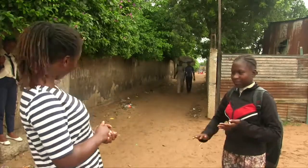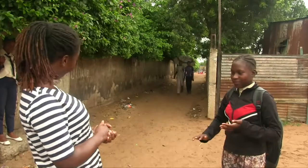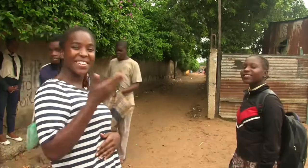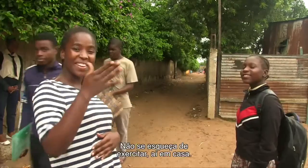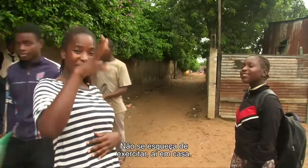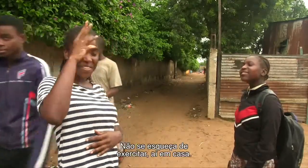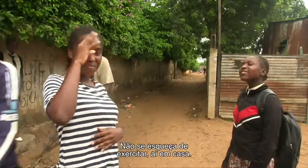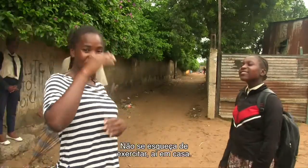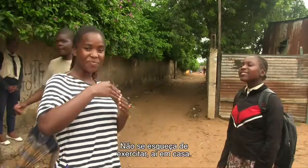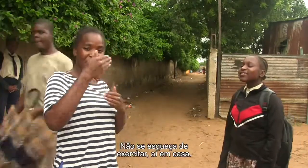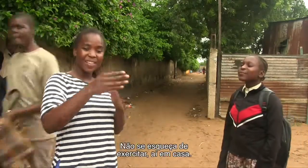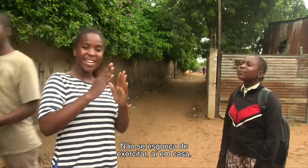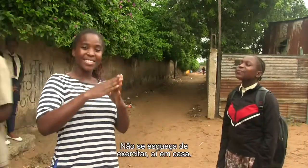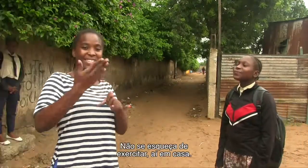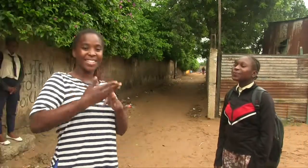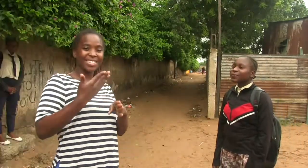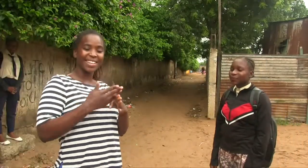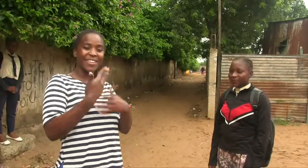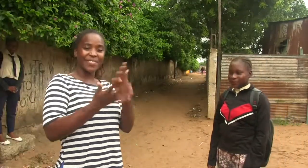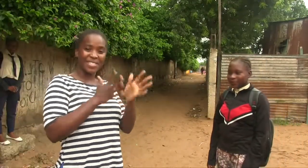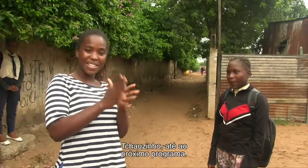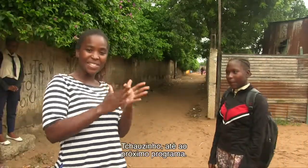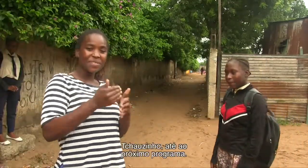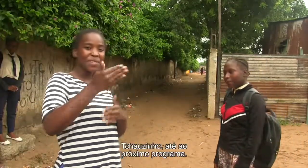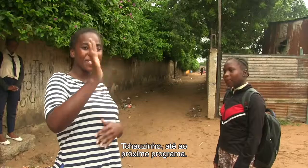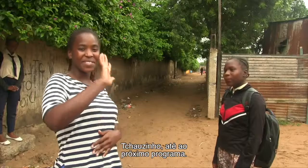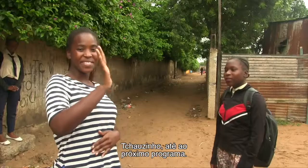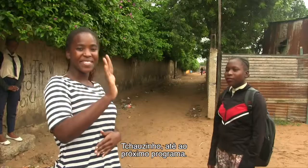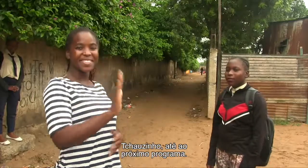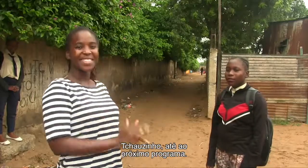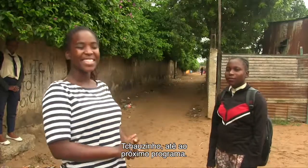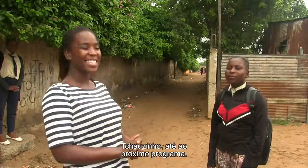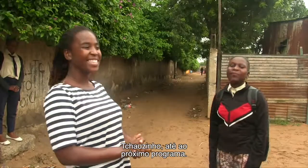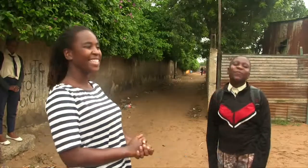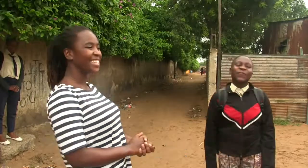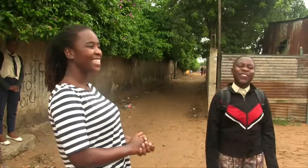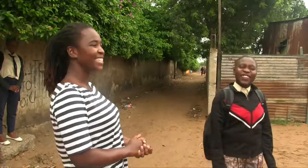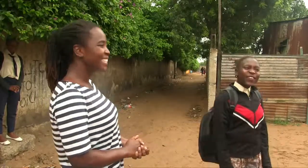Não se esqueça de exercitar aí em casa. Tchauzinho! Até o próximo programa!